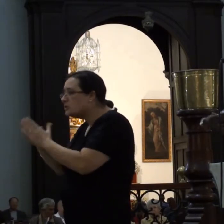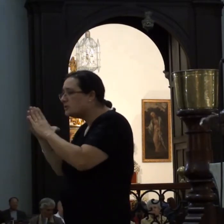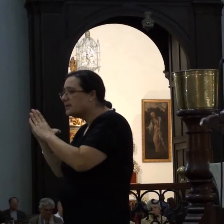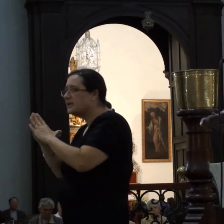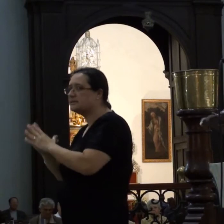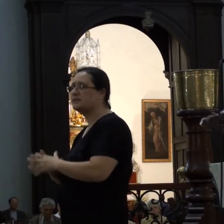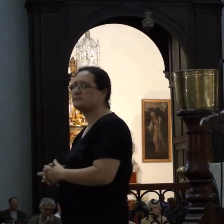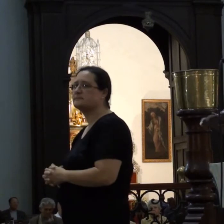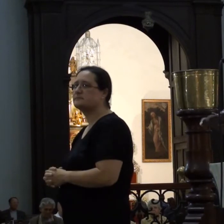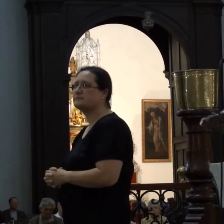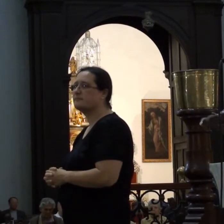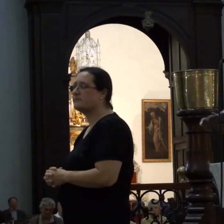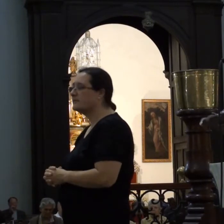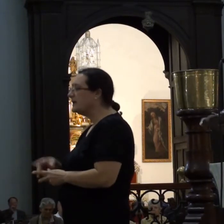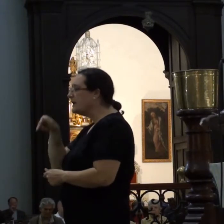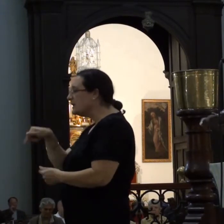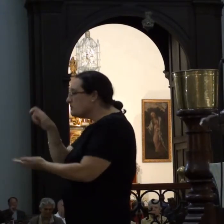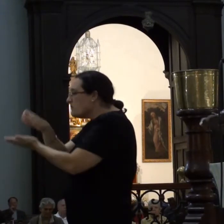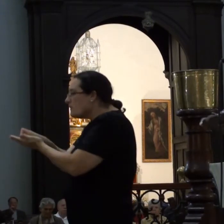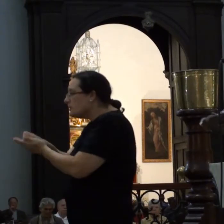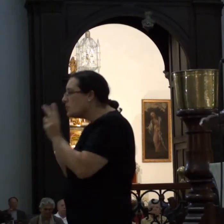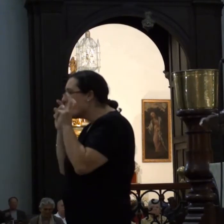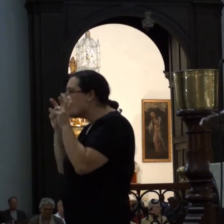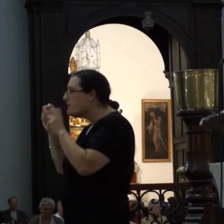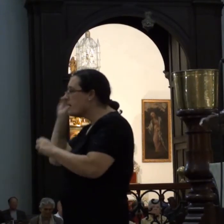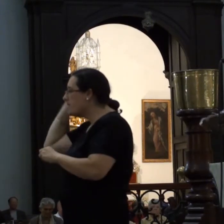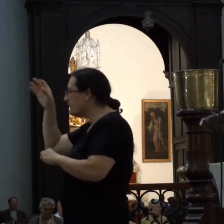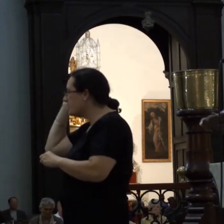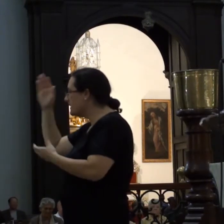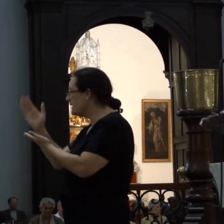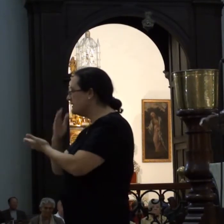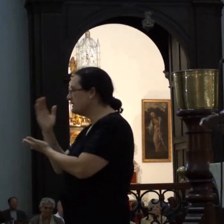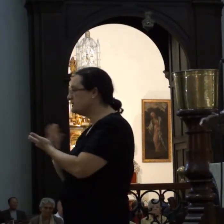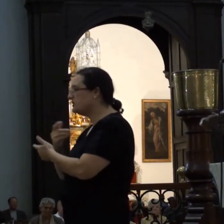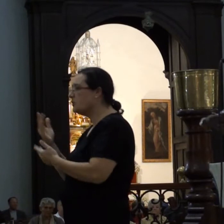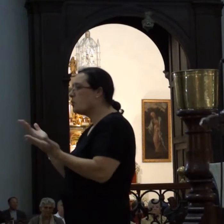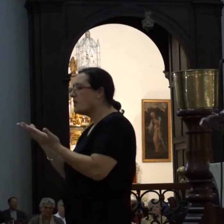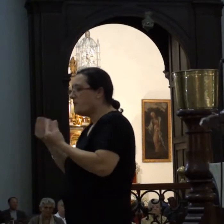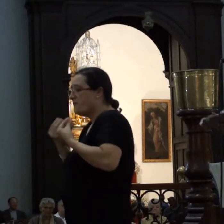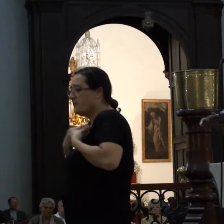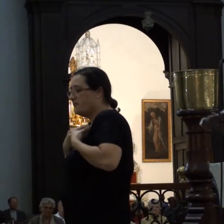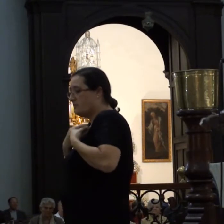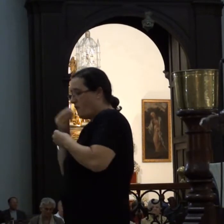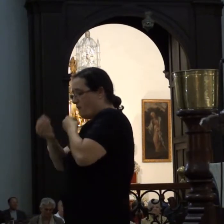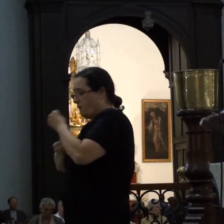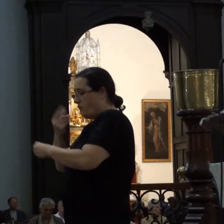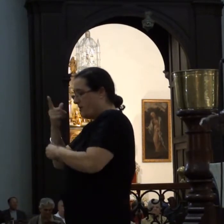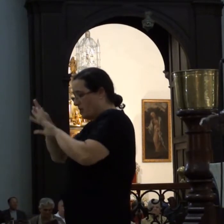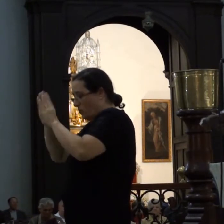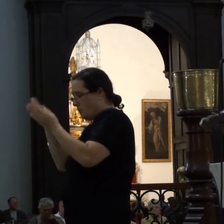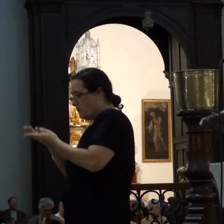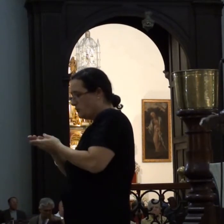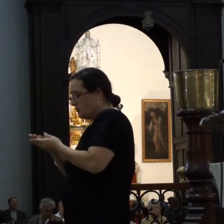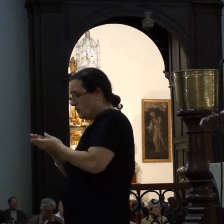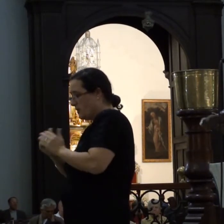eclesial es en estos momentos de Nueva evangelización cuando vivimos y formamos un mundo que está